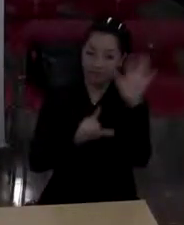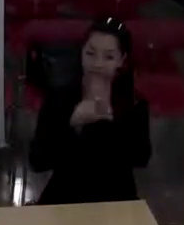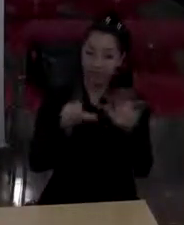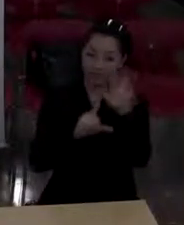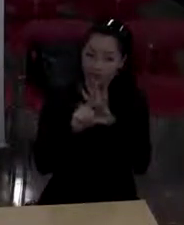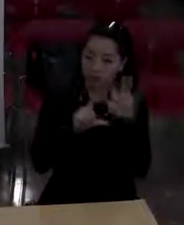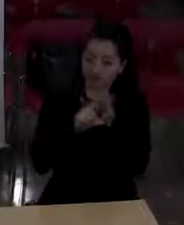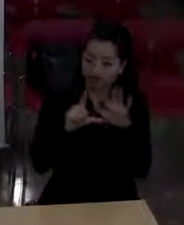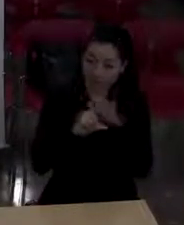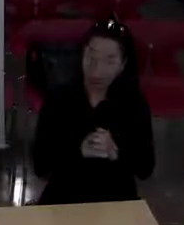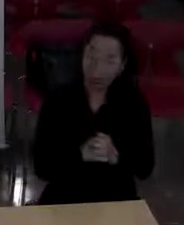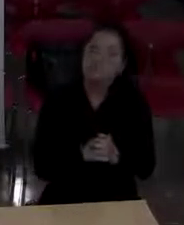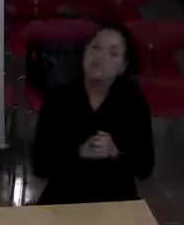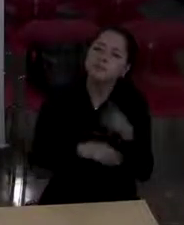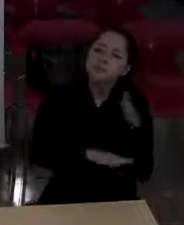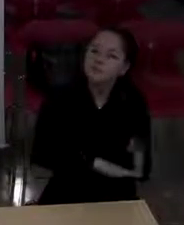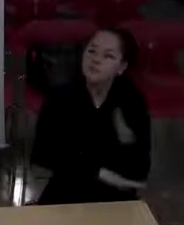tienen la información,